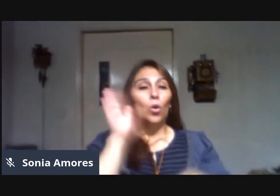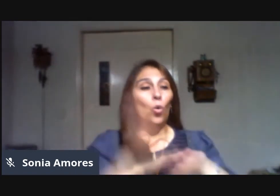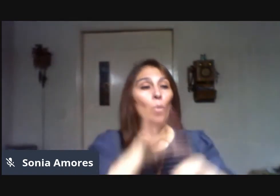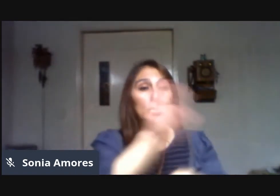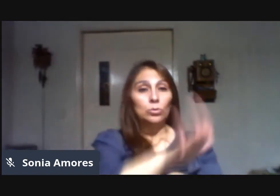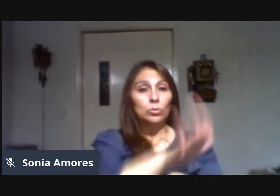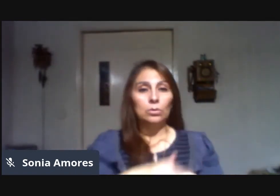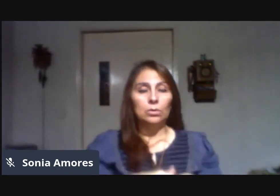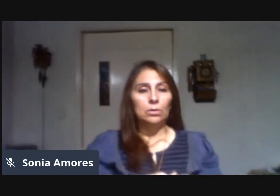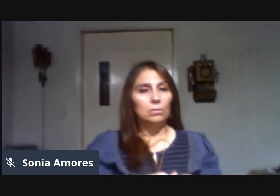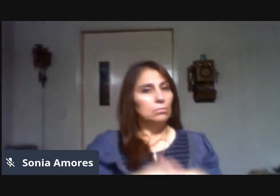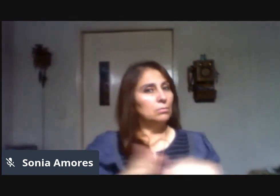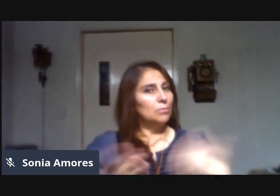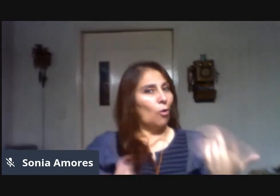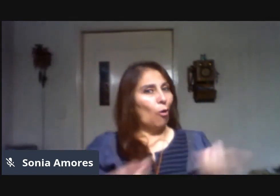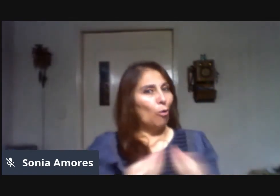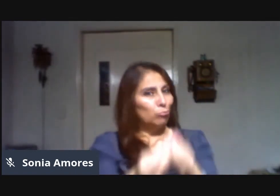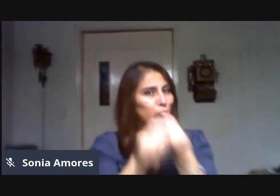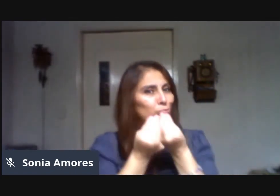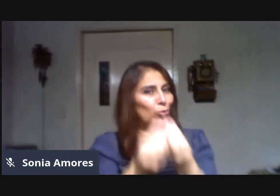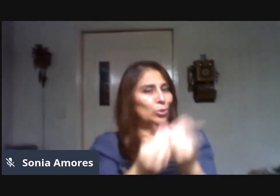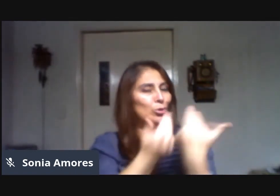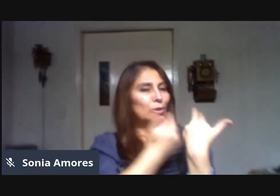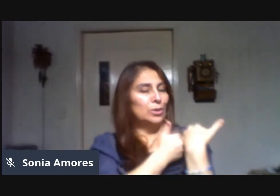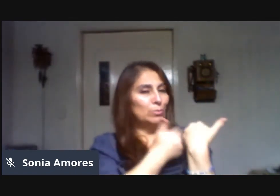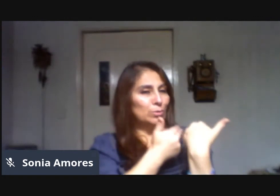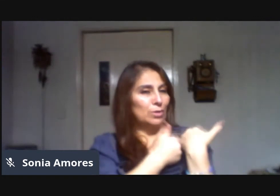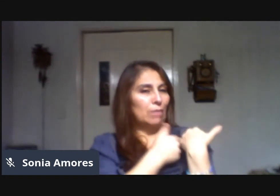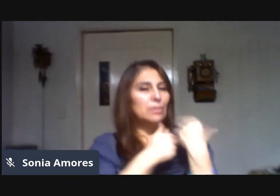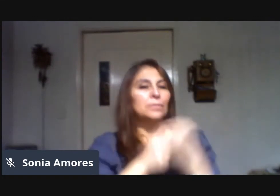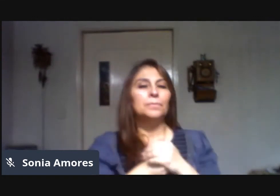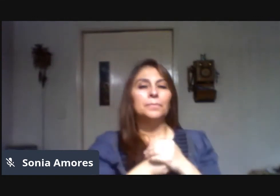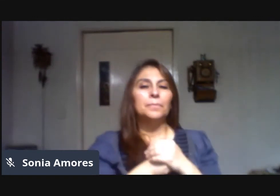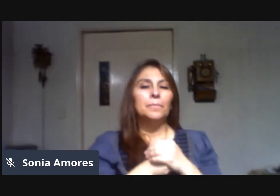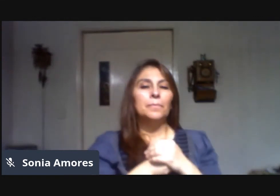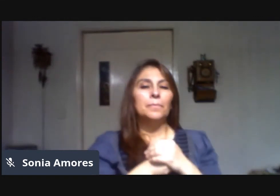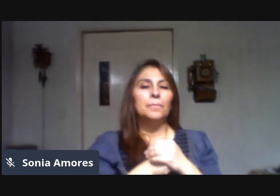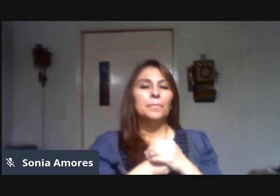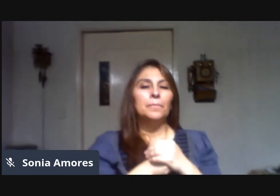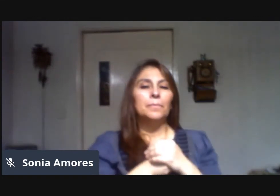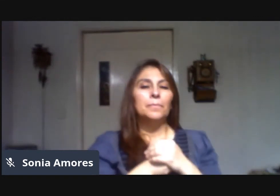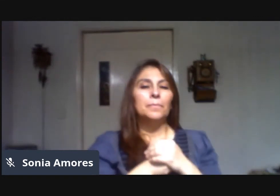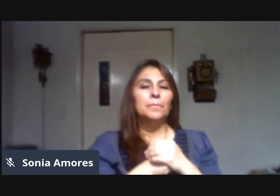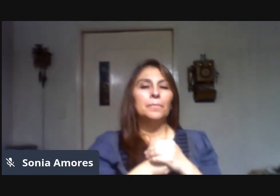grandes responsables frente a lo que estamos viviendo hoy,